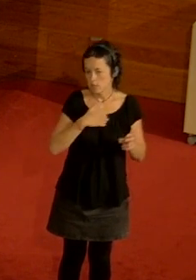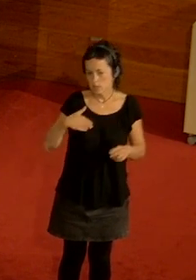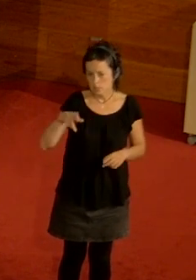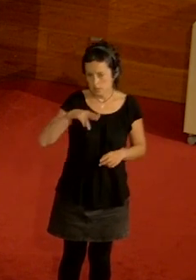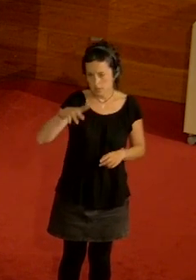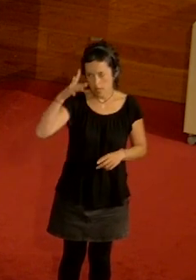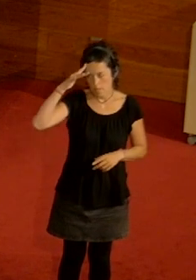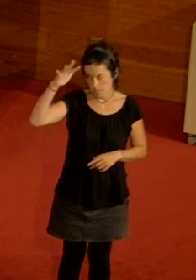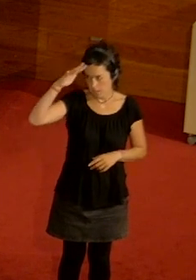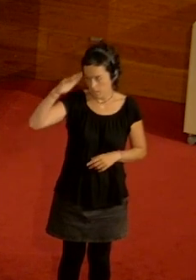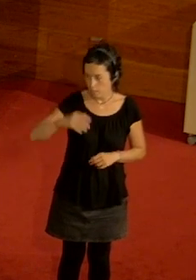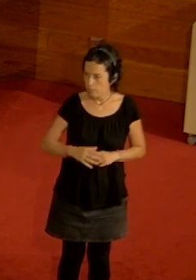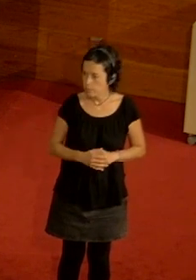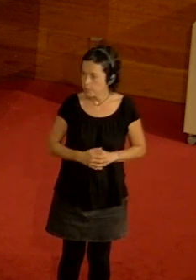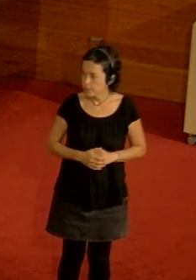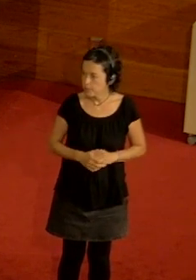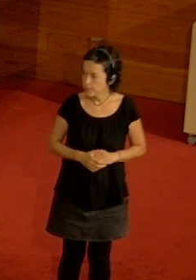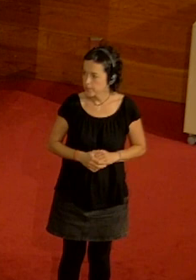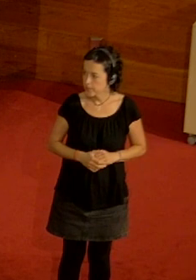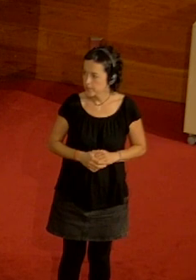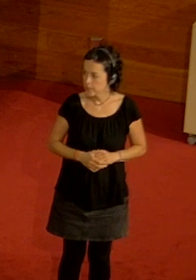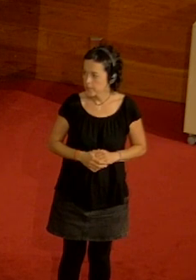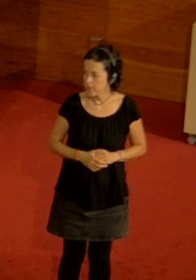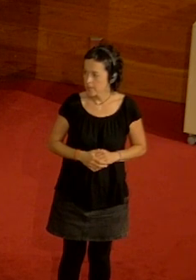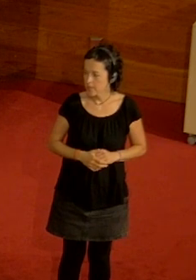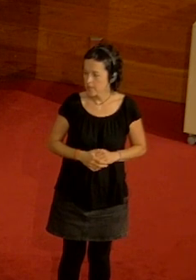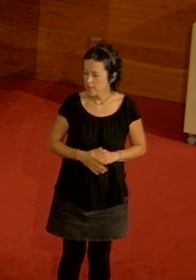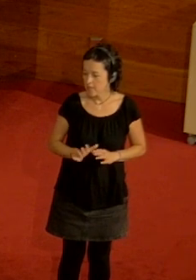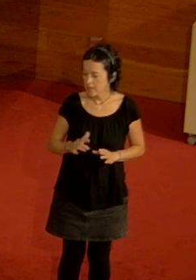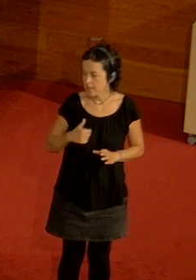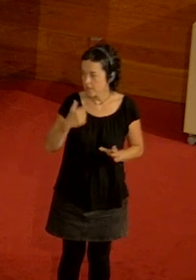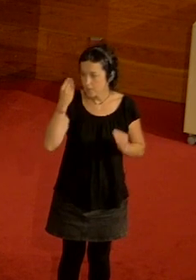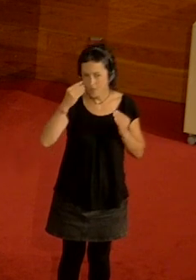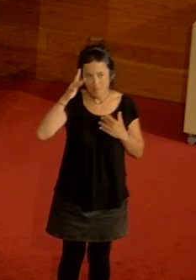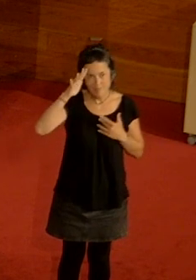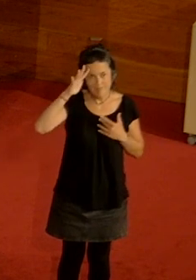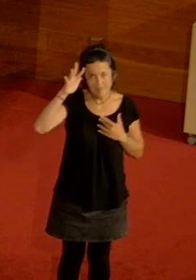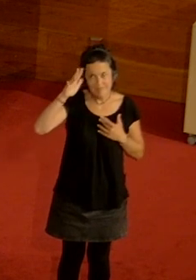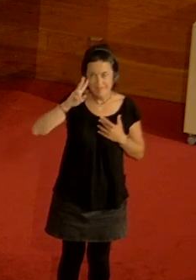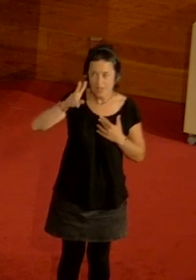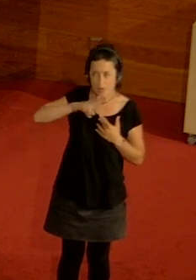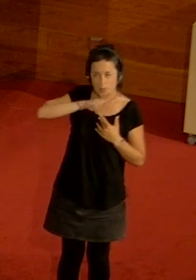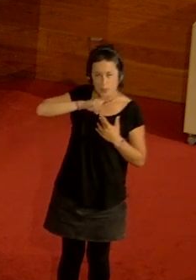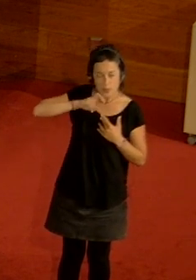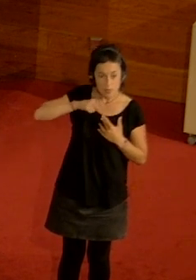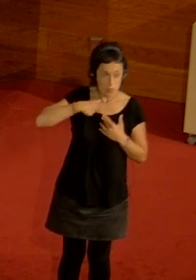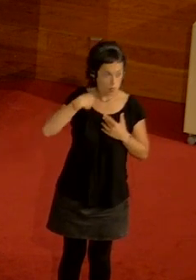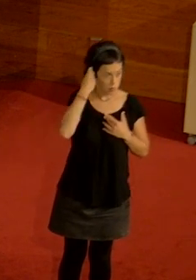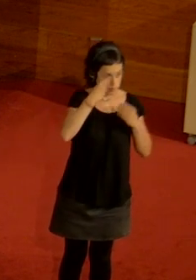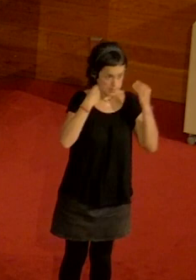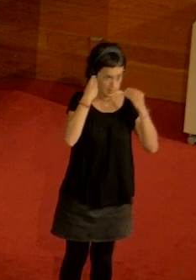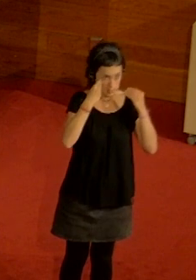imaginación eh no está suficientemente yo creo que valorada en tanto en nuestro pensamiento como en esas